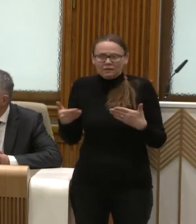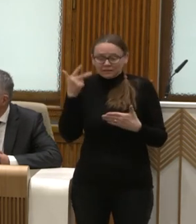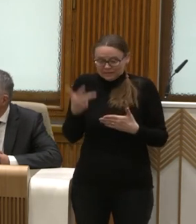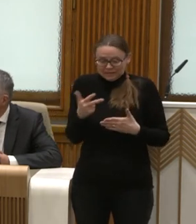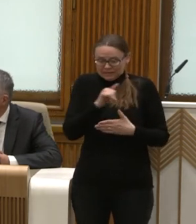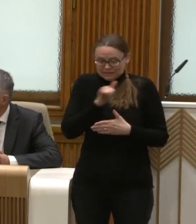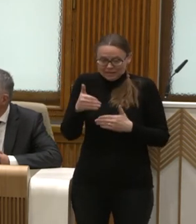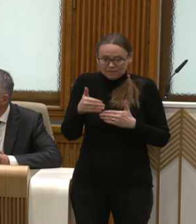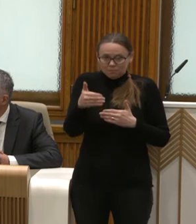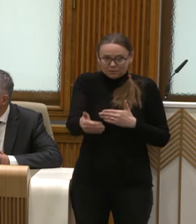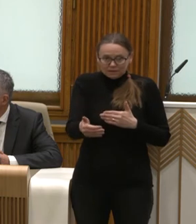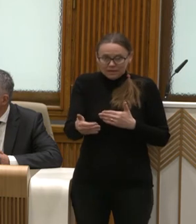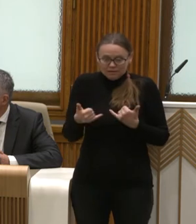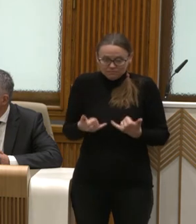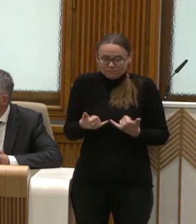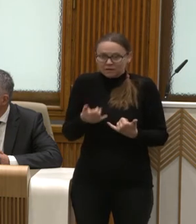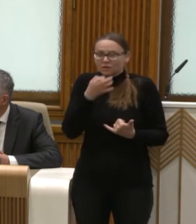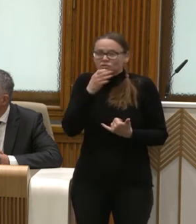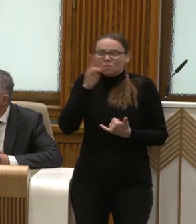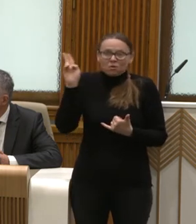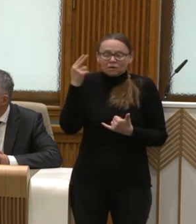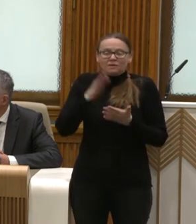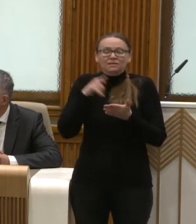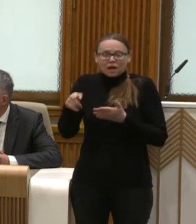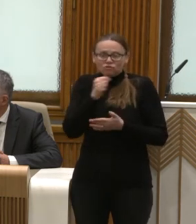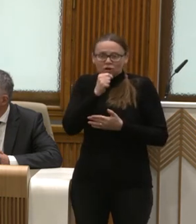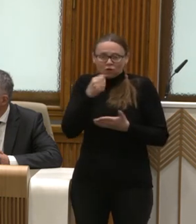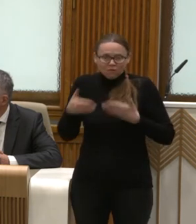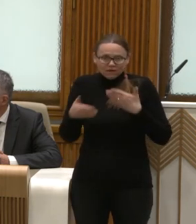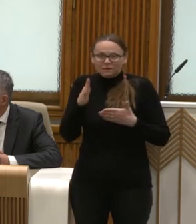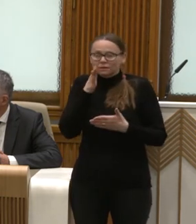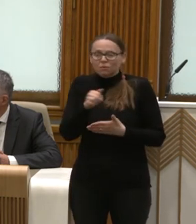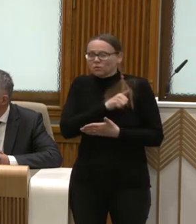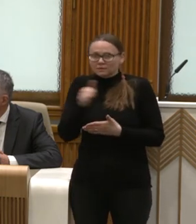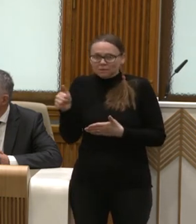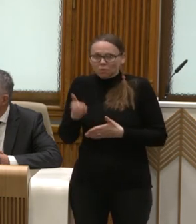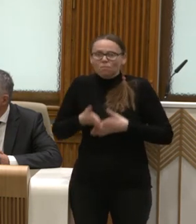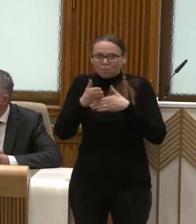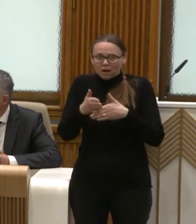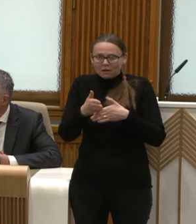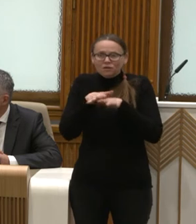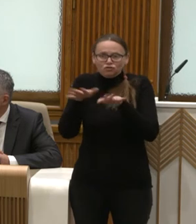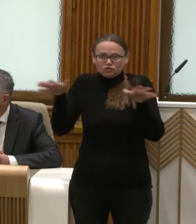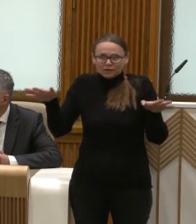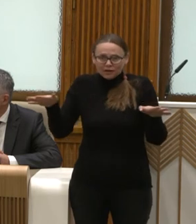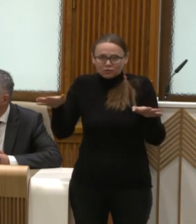let kasneje. Če bomo sklicovali takšne novinarske konference, bomo samo pomagali k širjenju virusa. Ne.